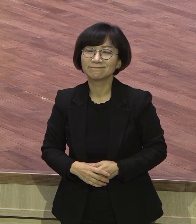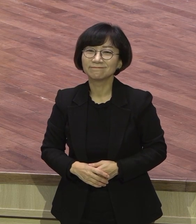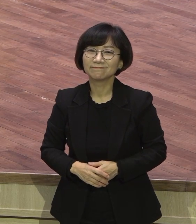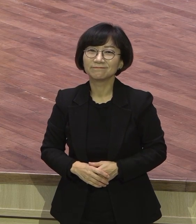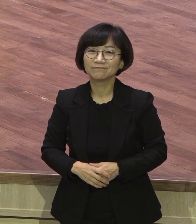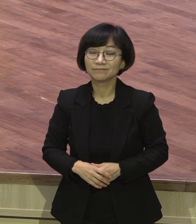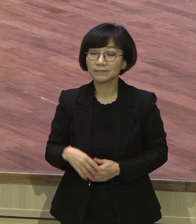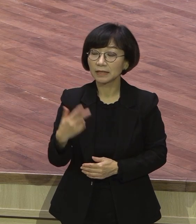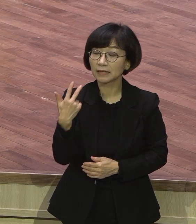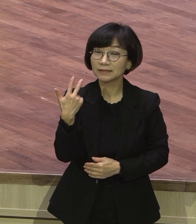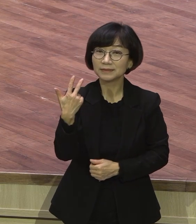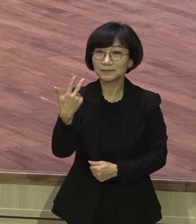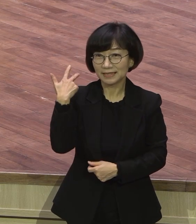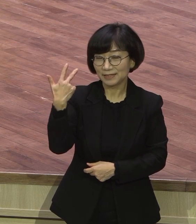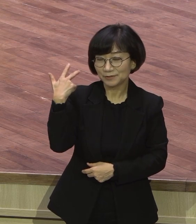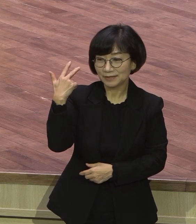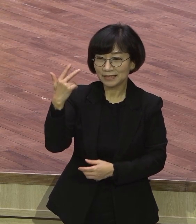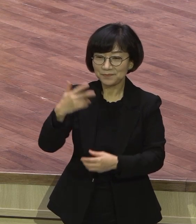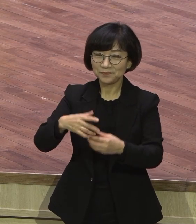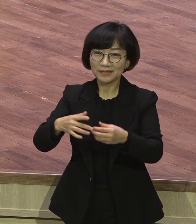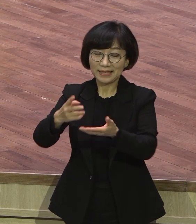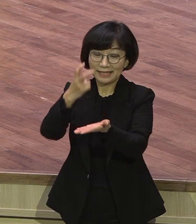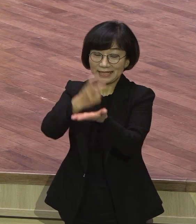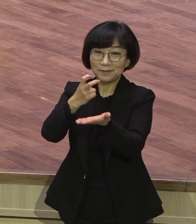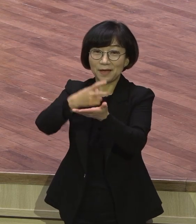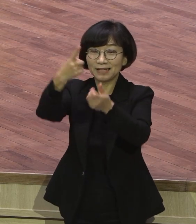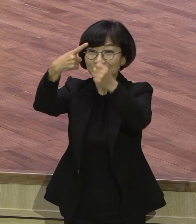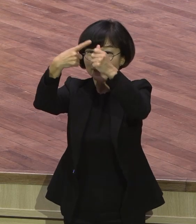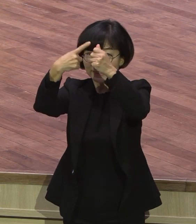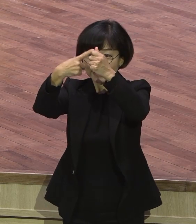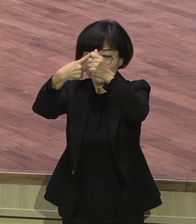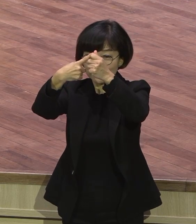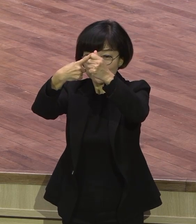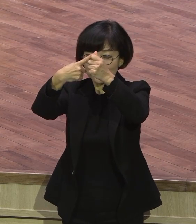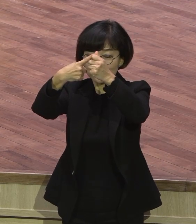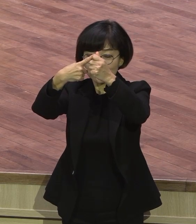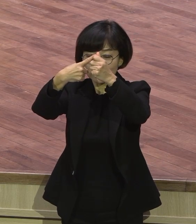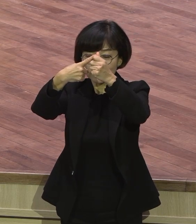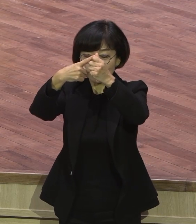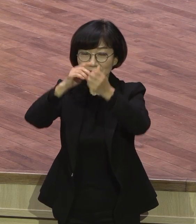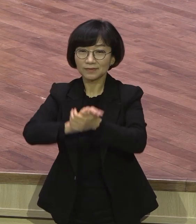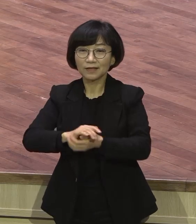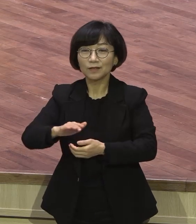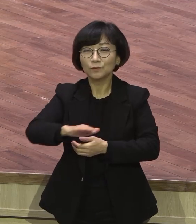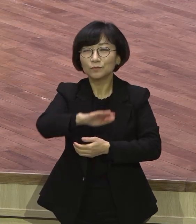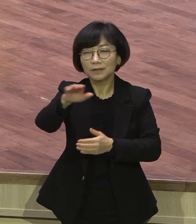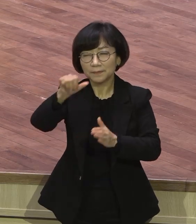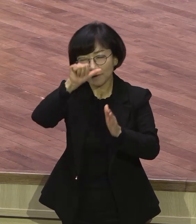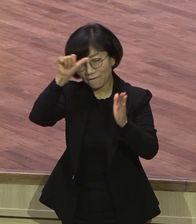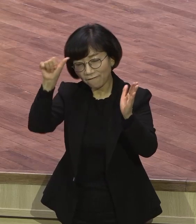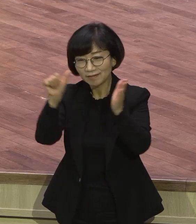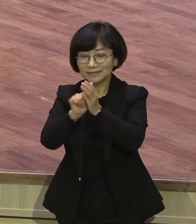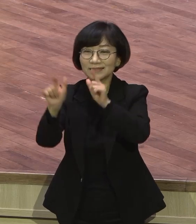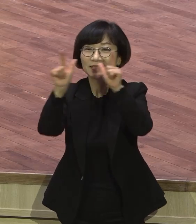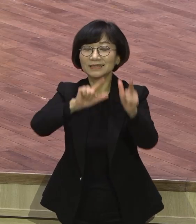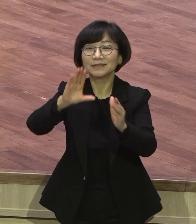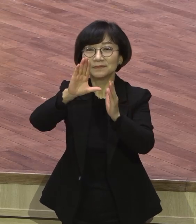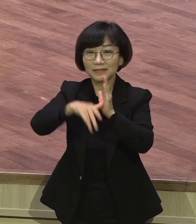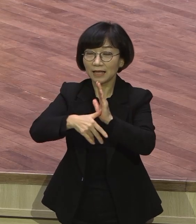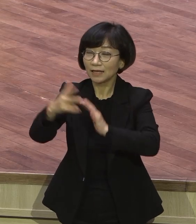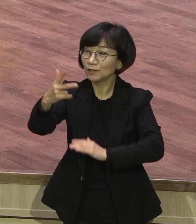지난 시간에 살펴본 일계명은 우리 인생의 유일한 주인이며 유일한 경비의